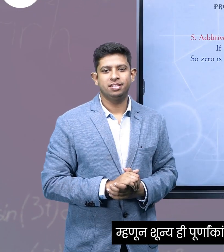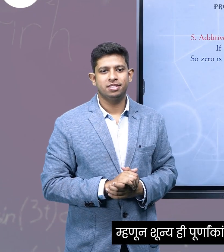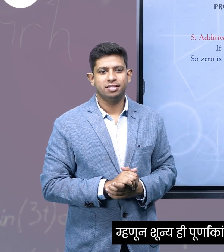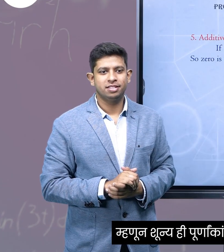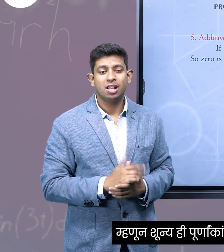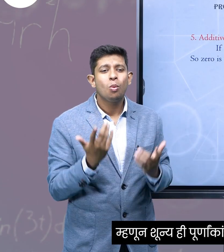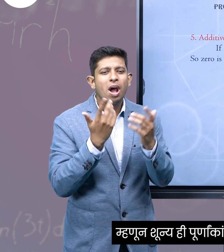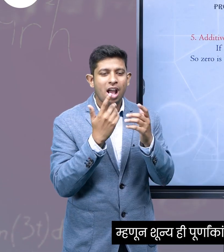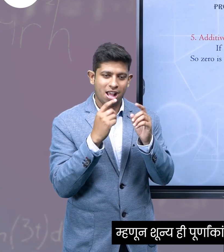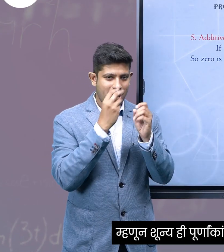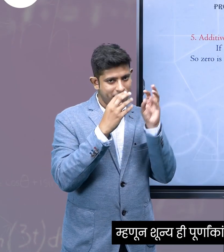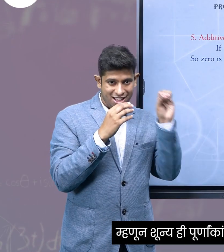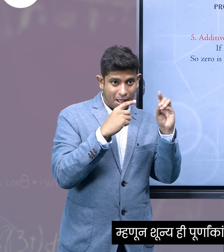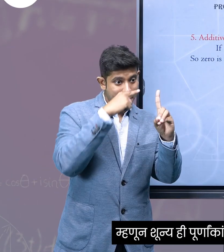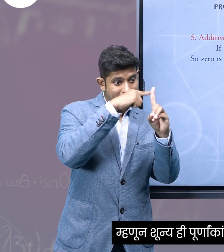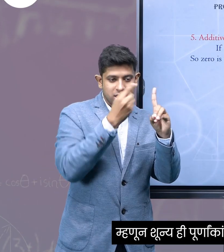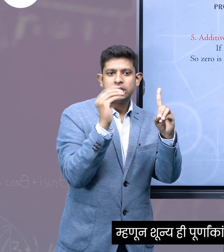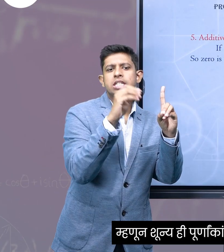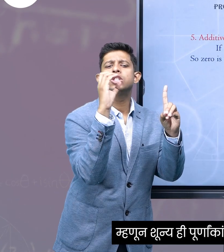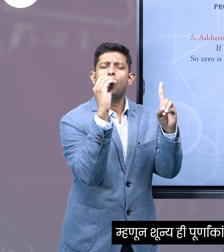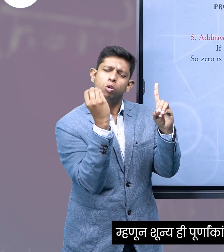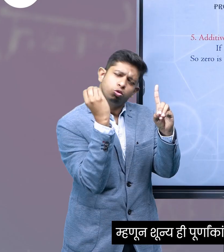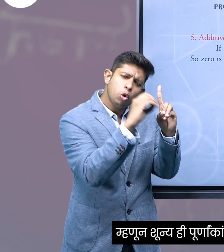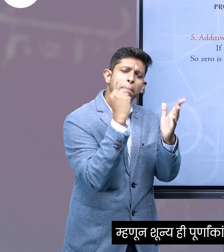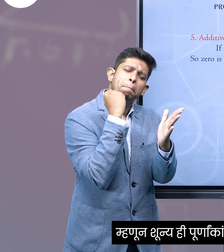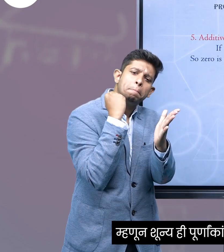म्हणून 0 ही पूर्णांकासाठी ॲडिटिव्ह आयडेंटिटी आहे.